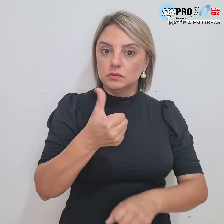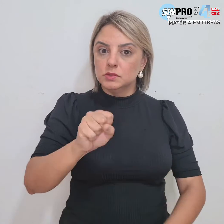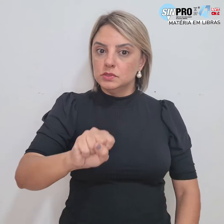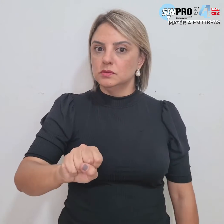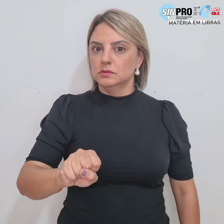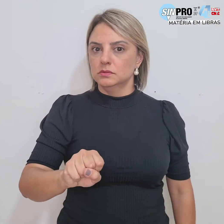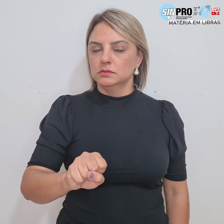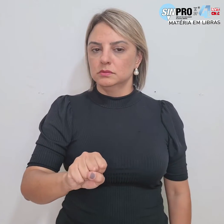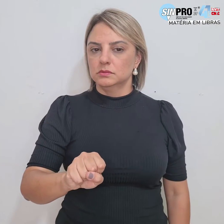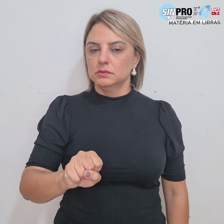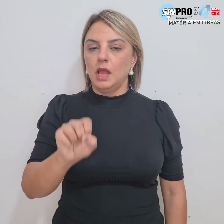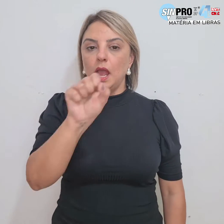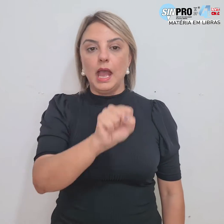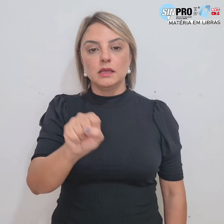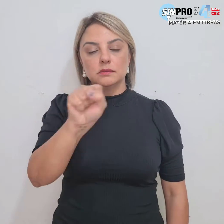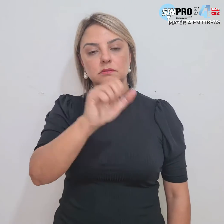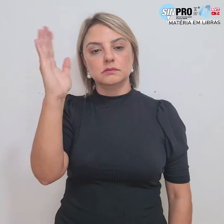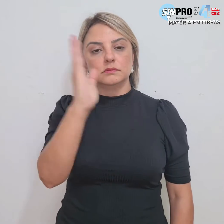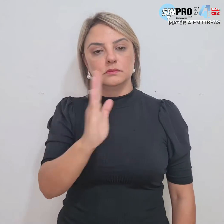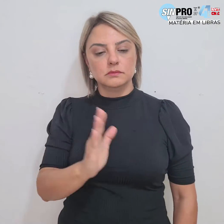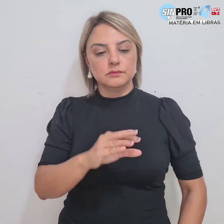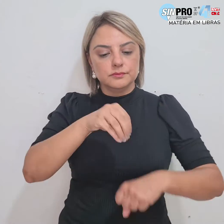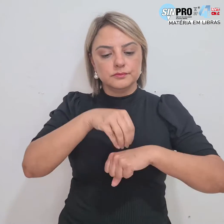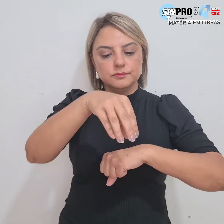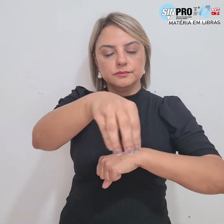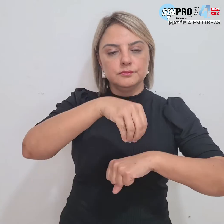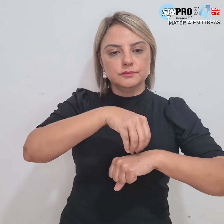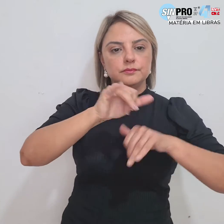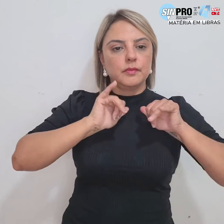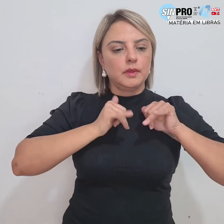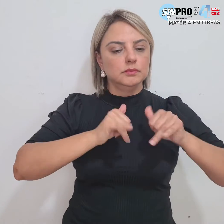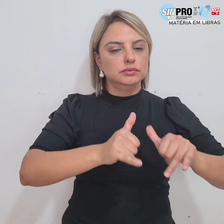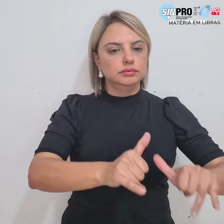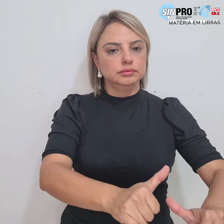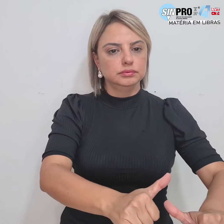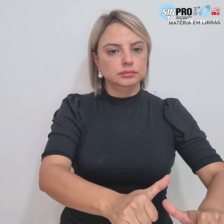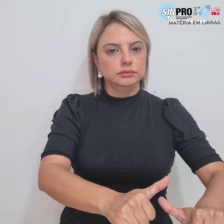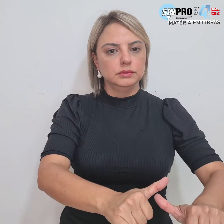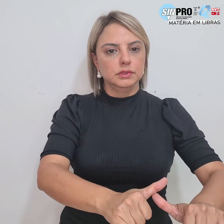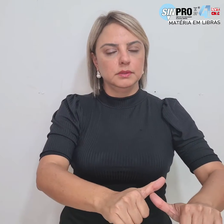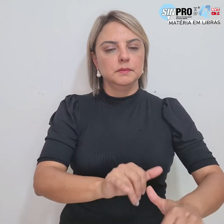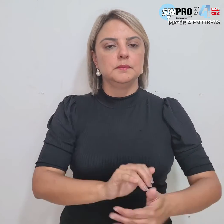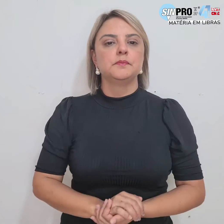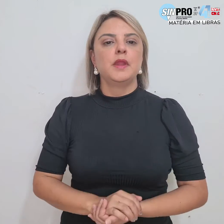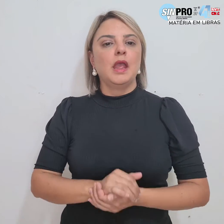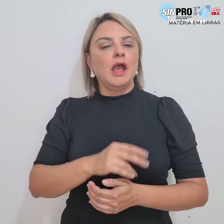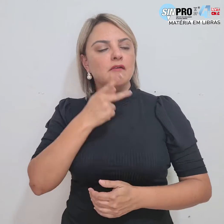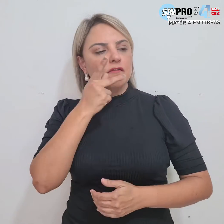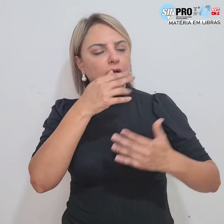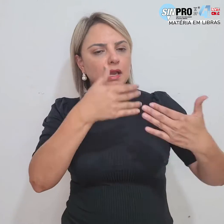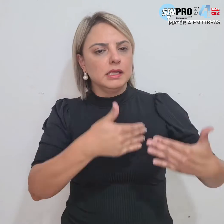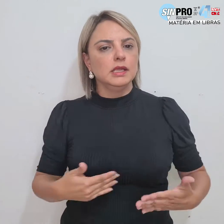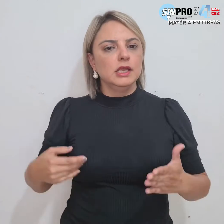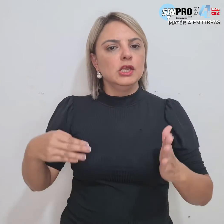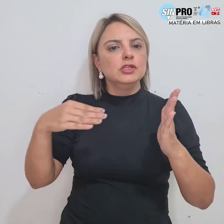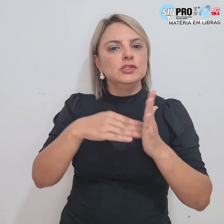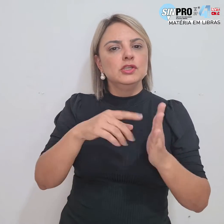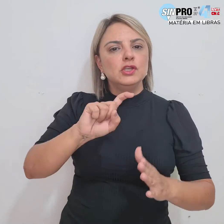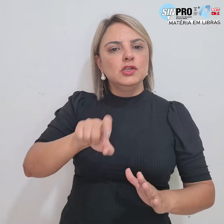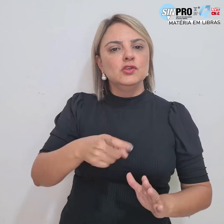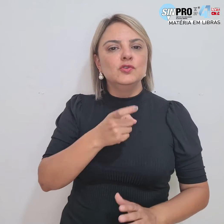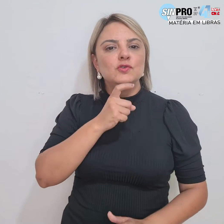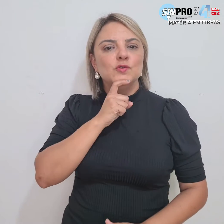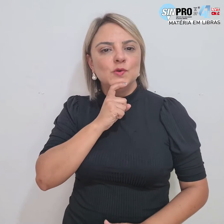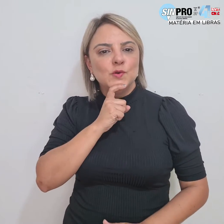em 2018. A Associação Brasileira de Distribuidoras de Energia Elétrica, Abradi, informa que de